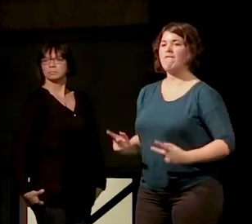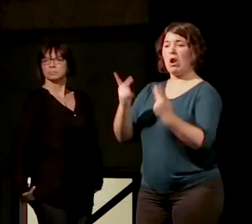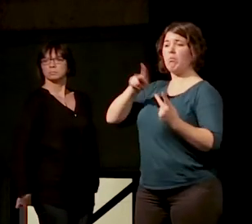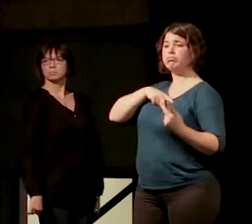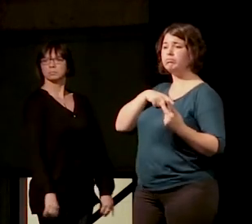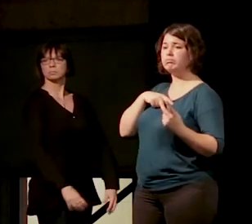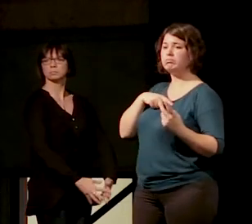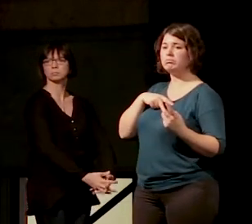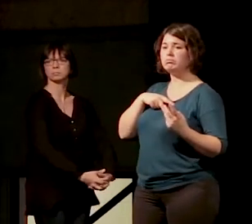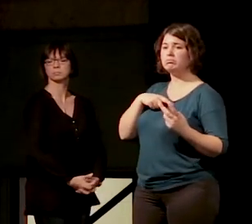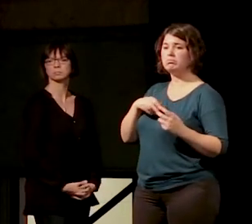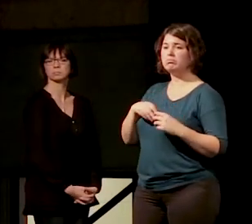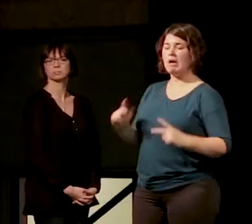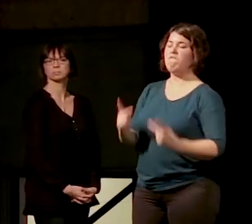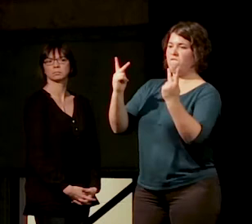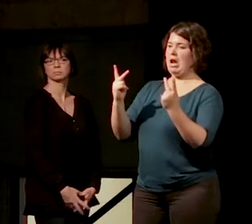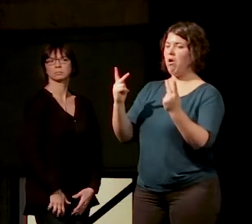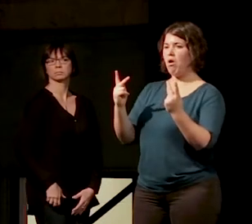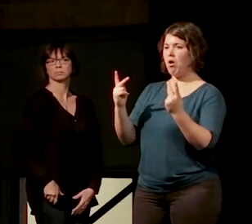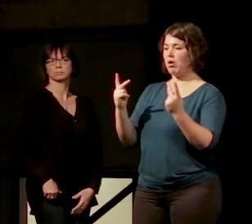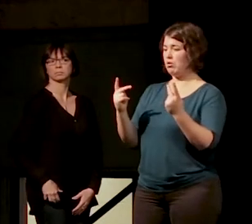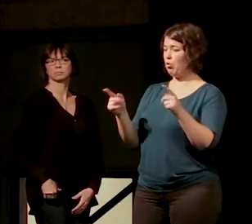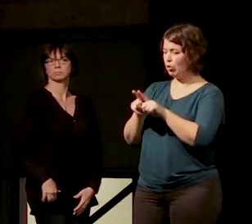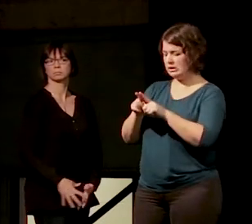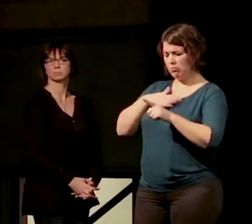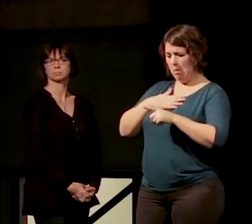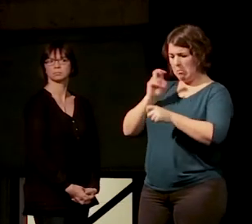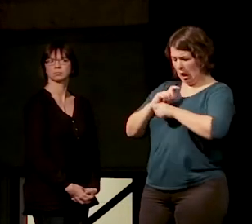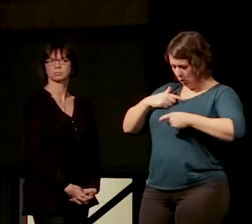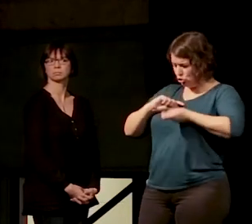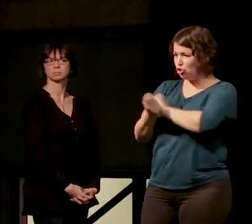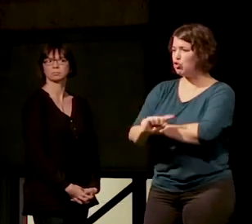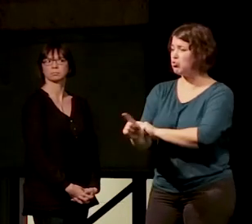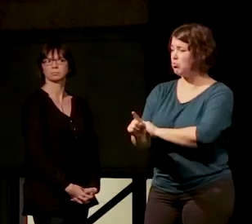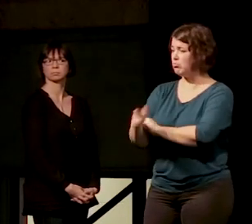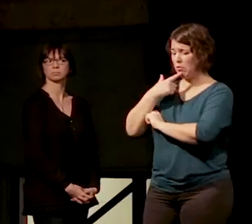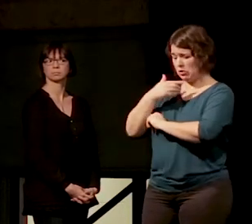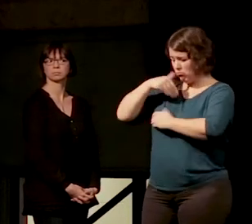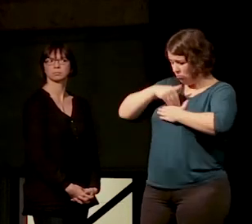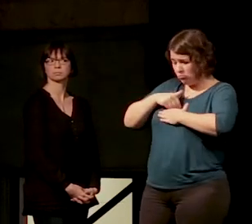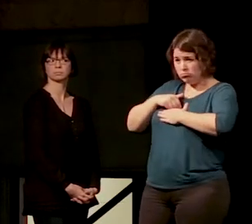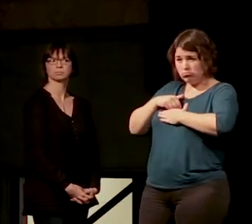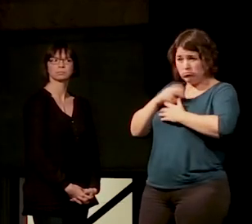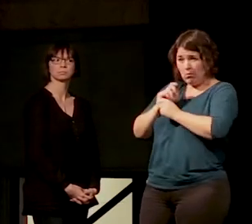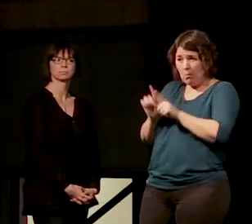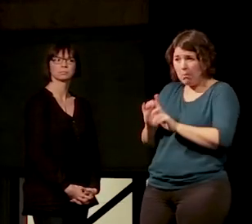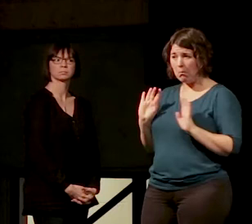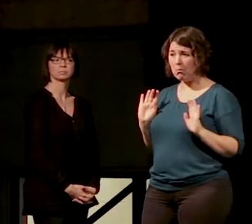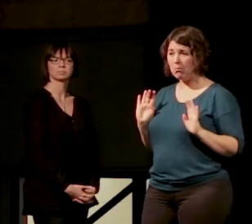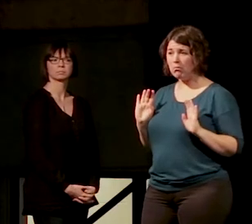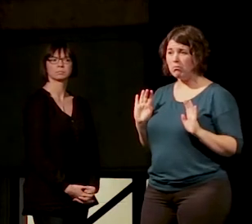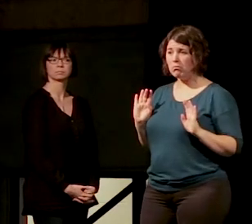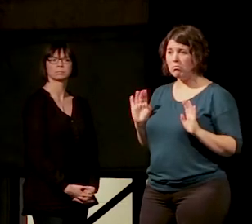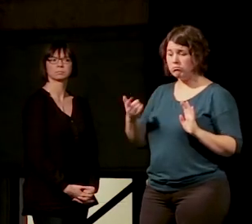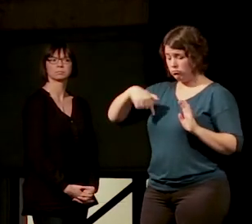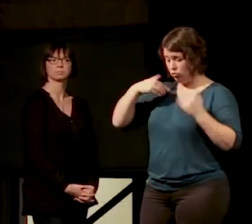valeurs. Les valeurs, c'est encore rester soi-même. Alors restons nous-mêmes. Restons nous-mêmes. Ce